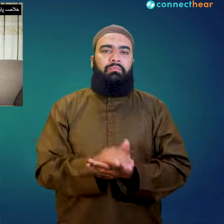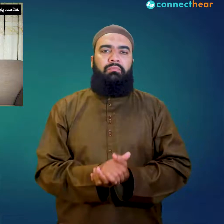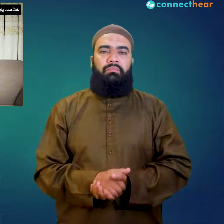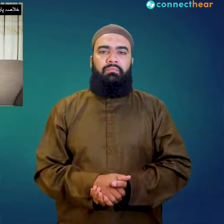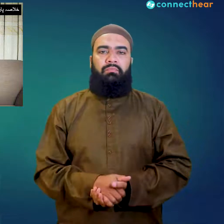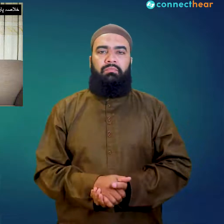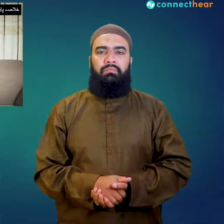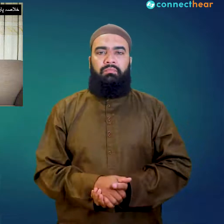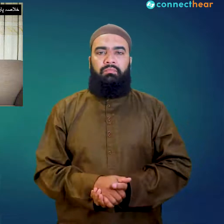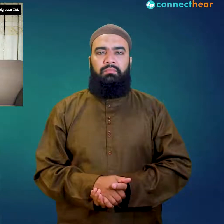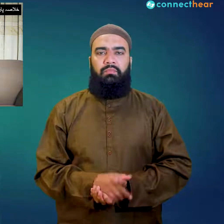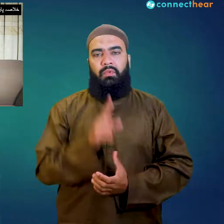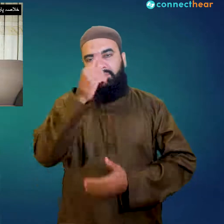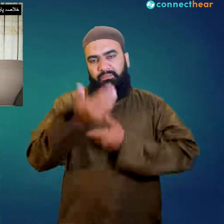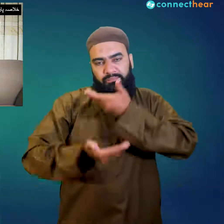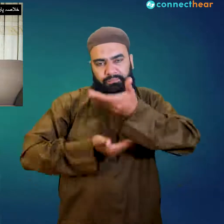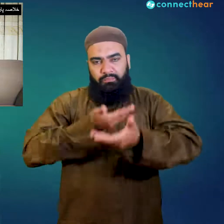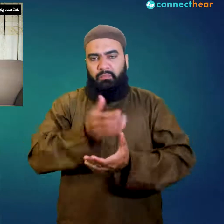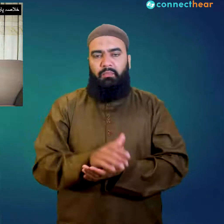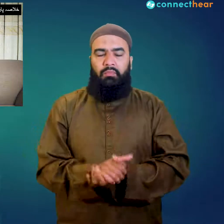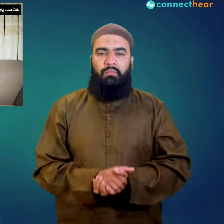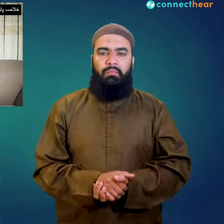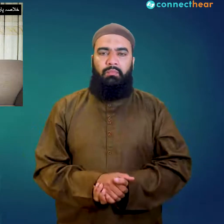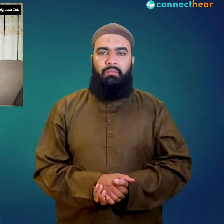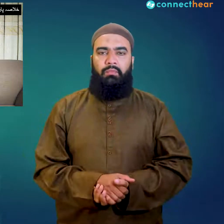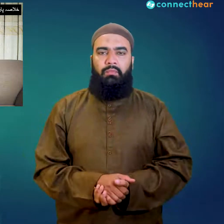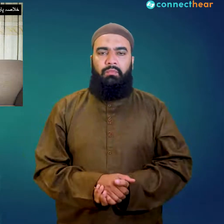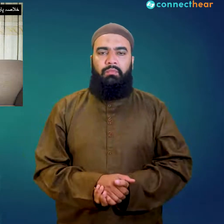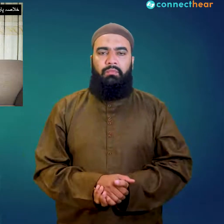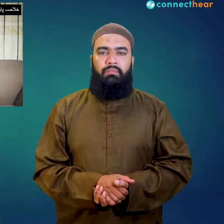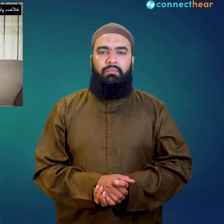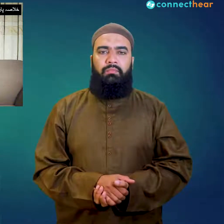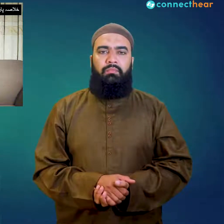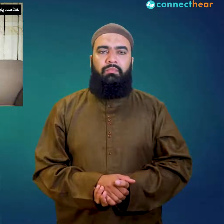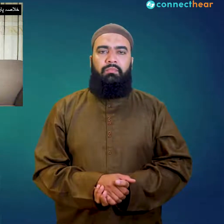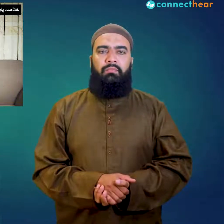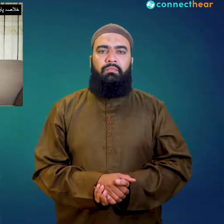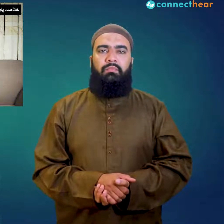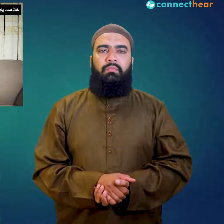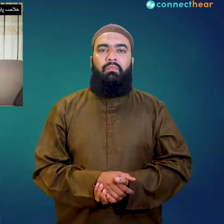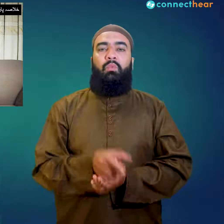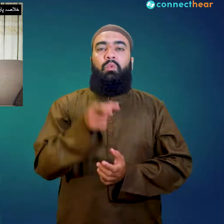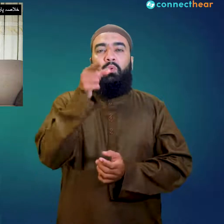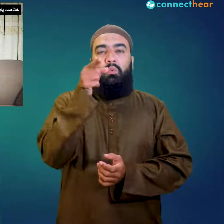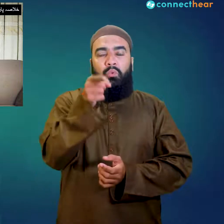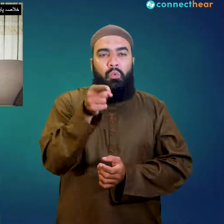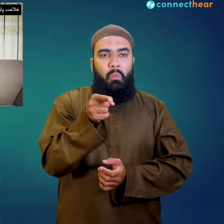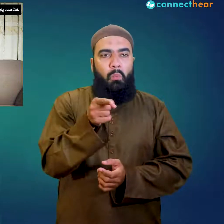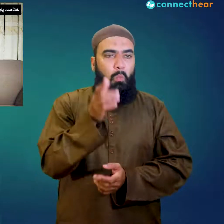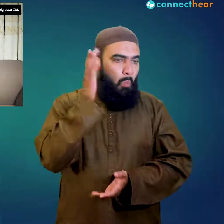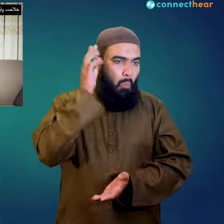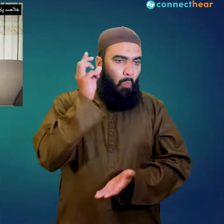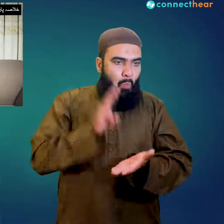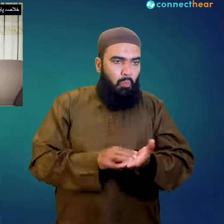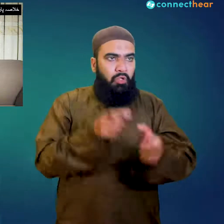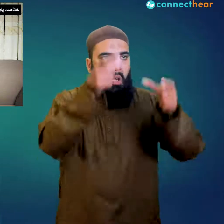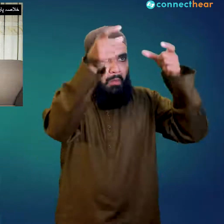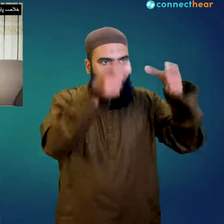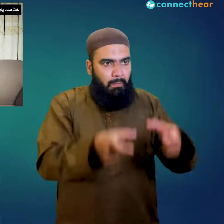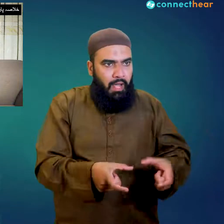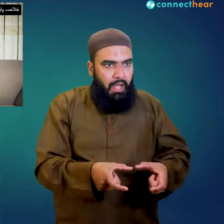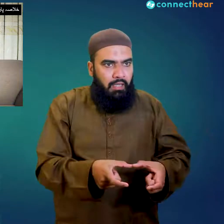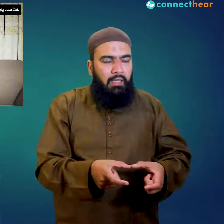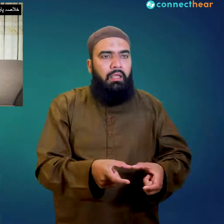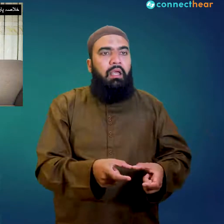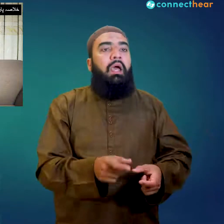تنالوا البر حتى تنفقوا مما تحبون، تم نیکی کو ہرگز ہرگز نہیں پا